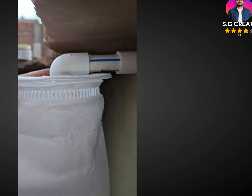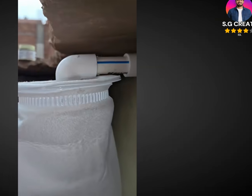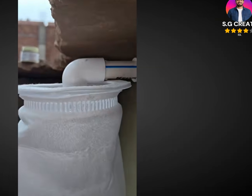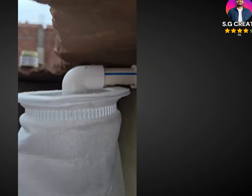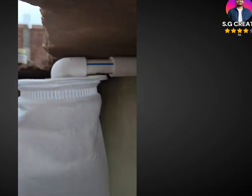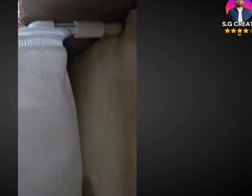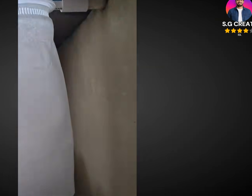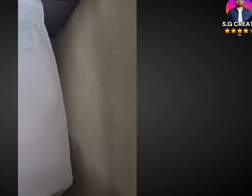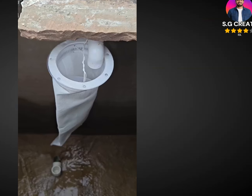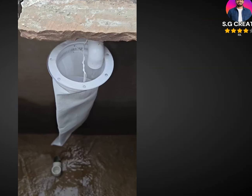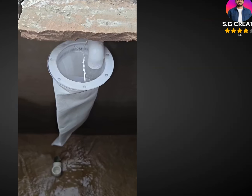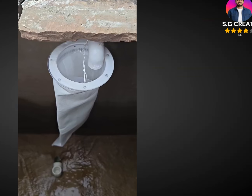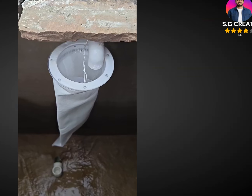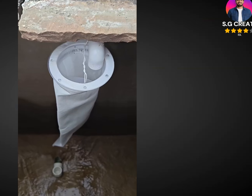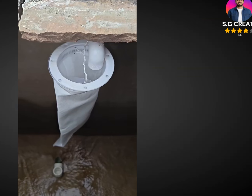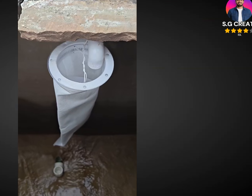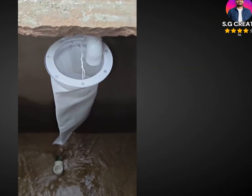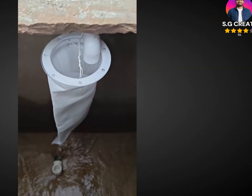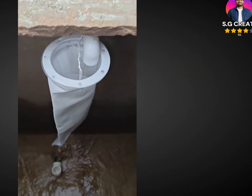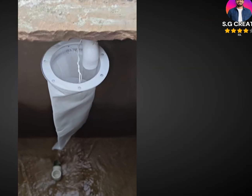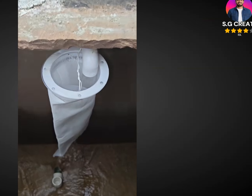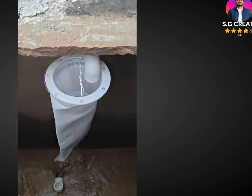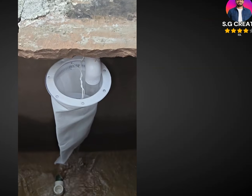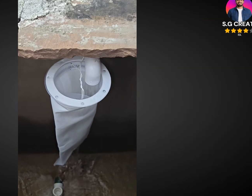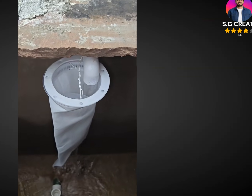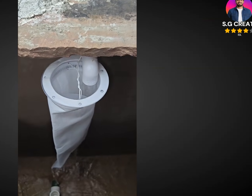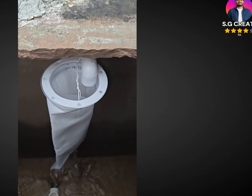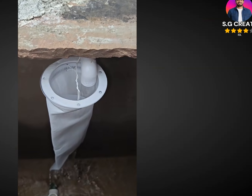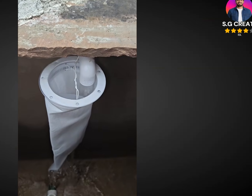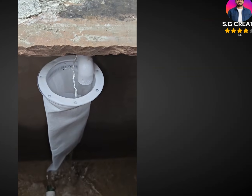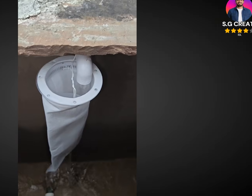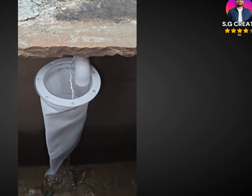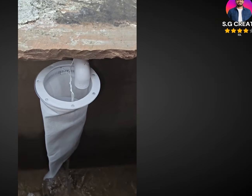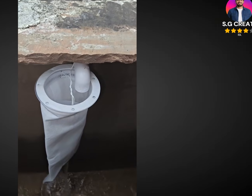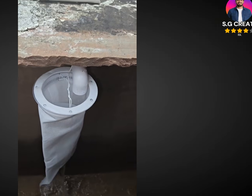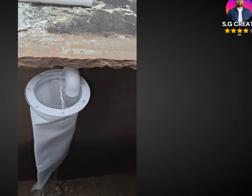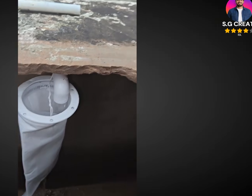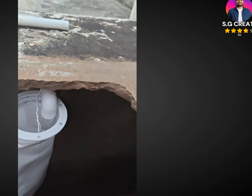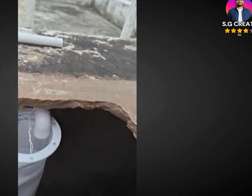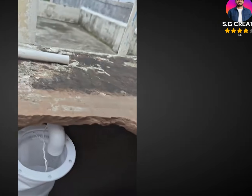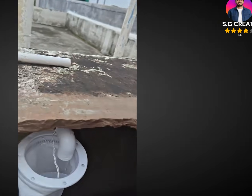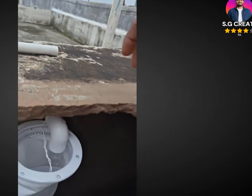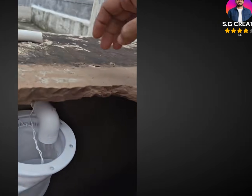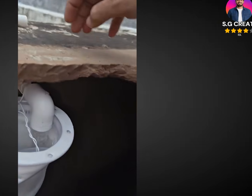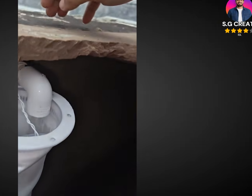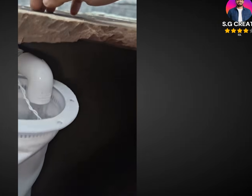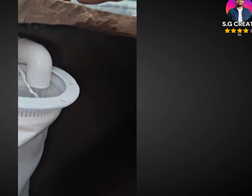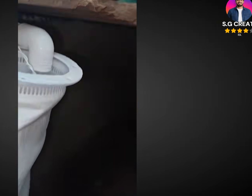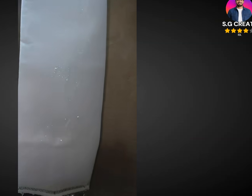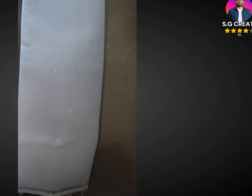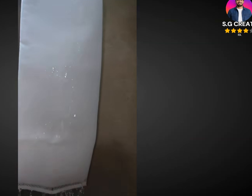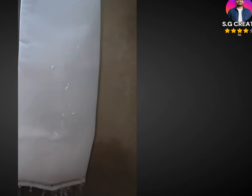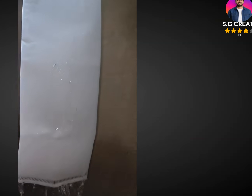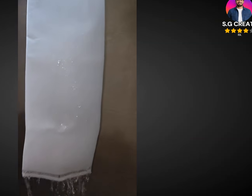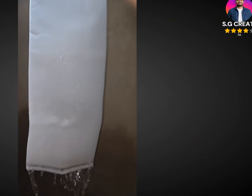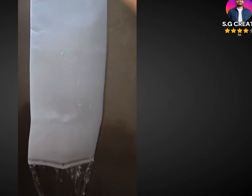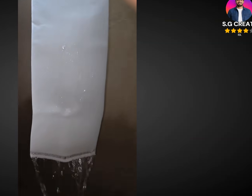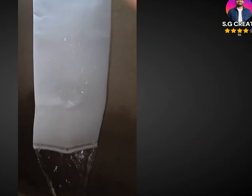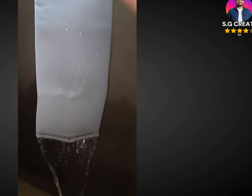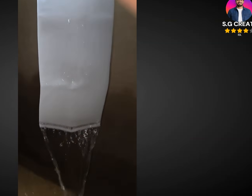water 10 मिनट filtration, मोटर चलने के बाद acting as कस्टमर the को मिलता critical है first साफ line of सुथरा पानी, बिना defense for कैल्शियम both वाला, बिना dedicated मिट्टी water वाला। आप खुद storage देख tanks सकते हैं कि and हमारे वाकई में comprehensive फिल्टर whole ने काम house किया plumbing